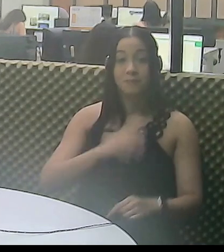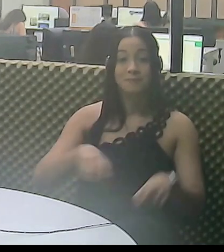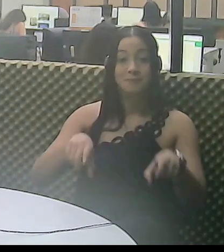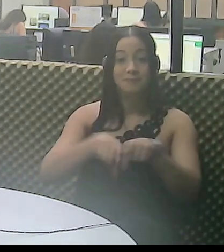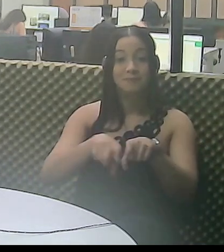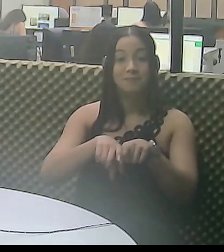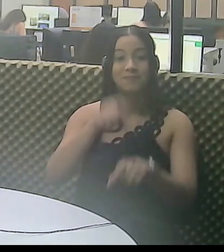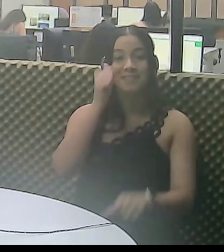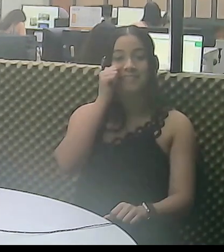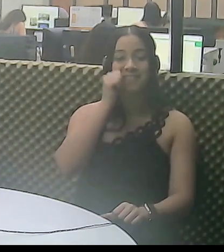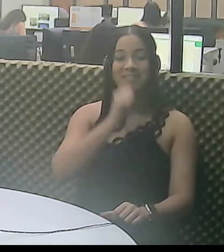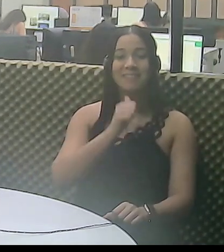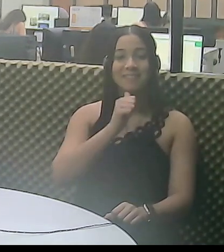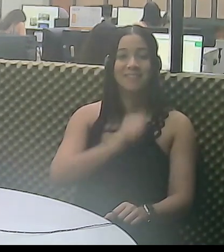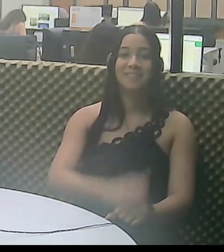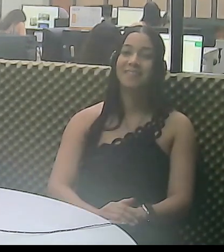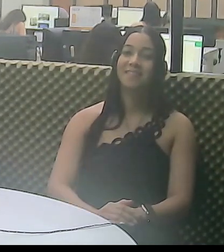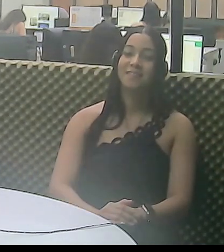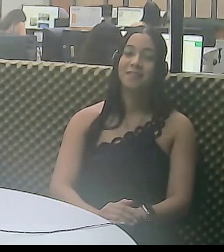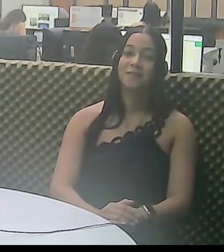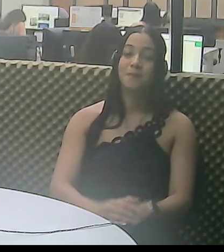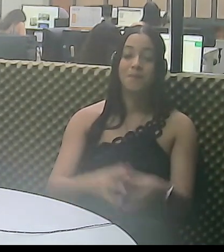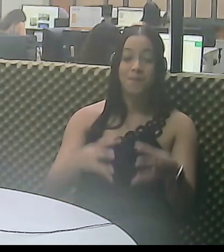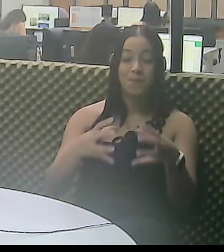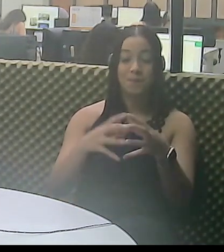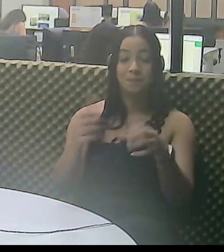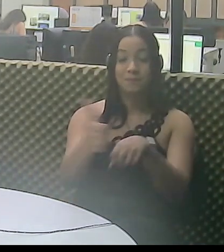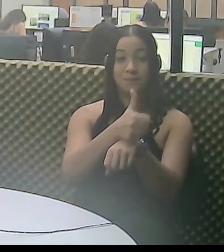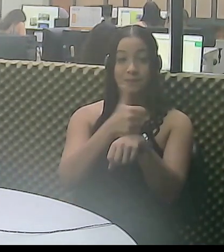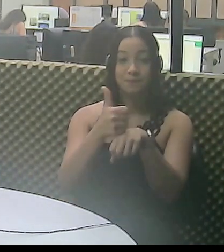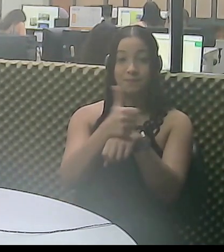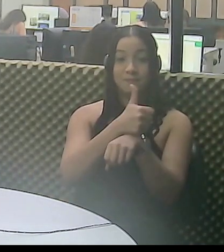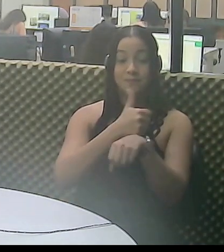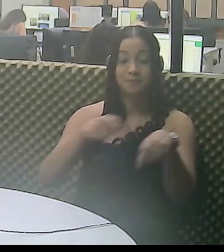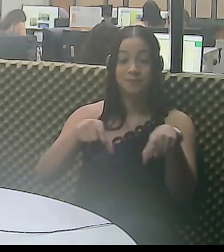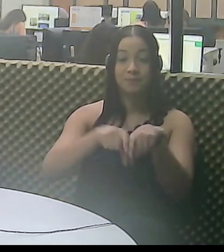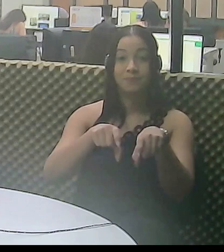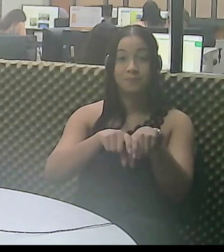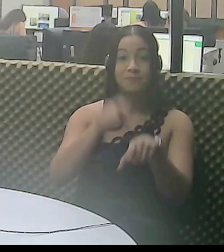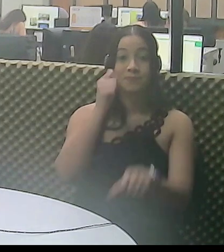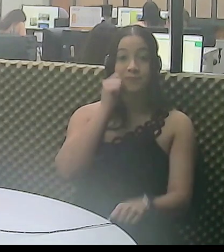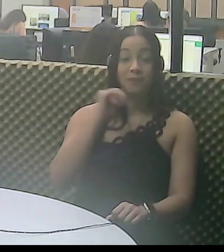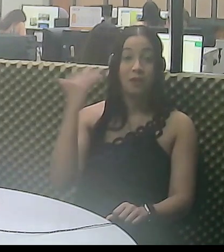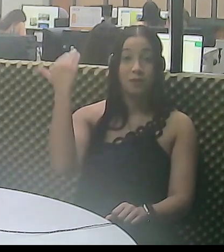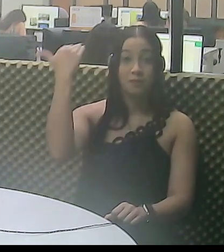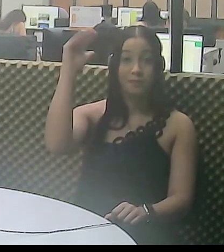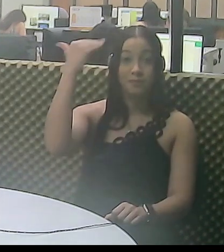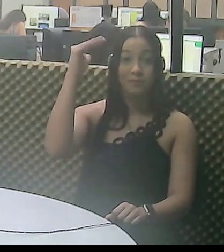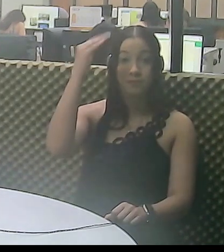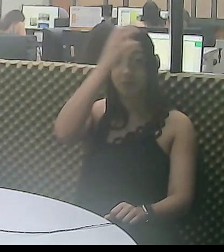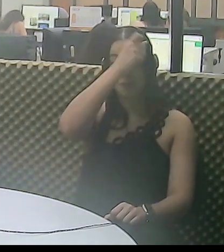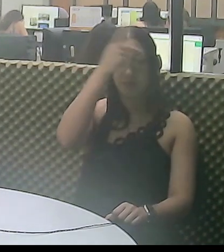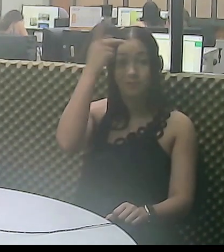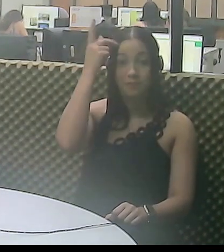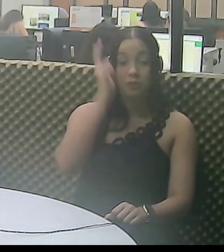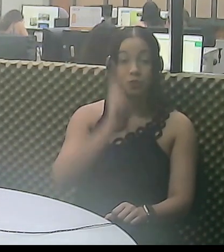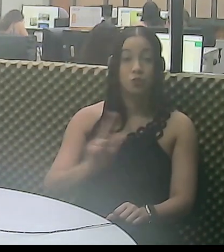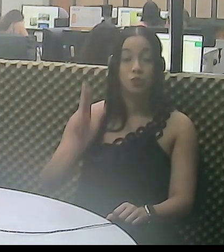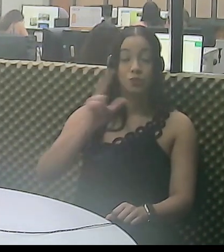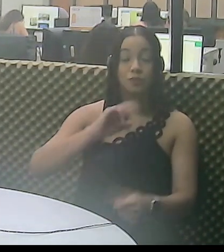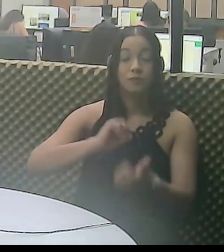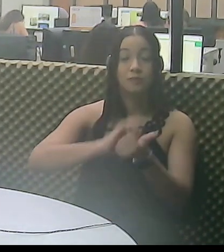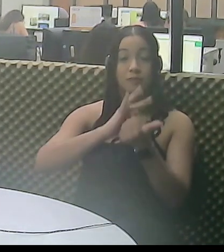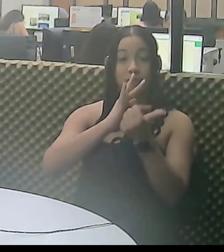futsal feminino. A equipe de alto rendimento de futsal feminino adulto da Prefeitura de Uberlândia, por meio da